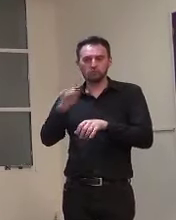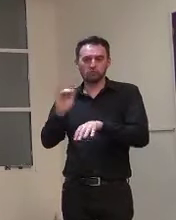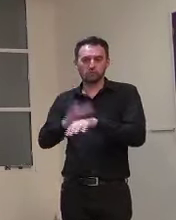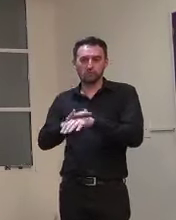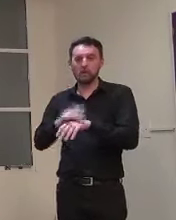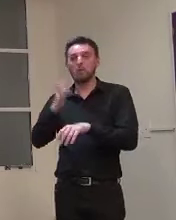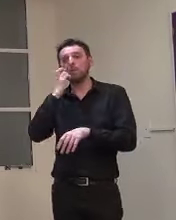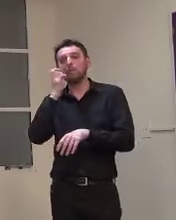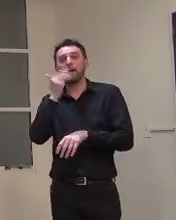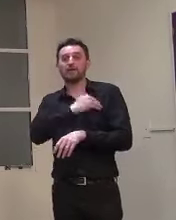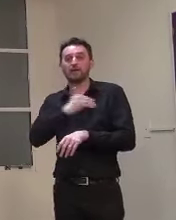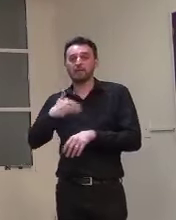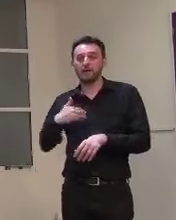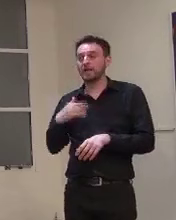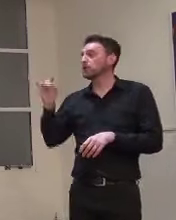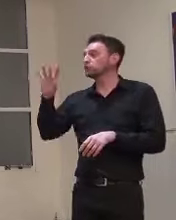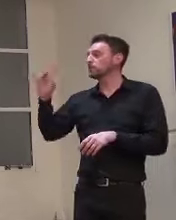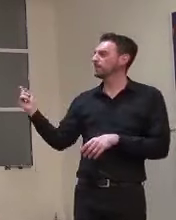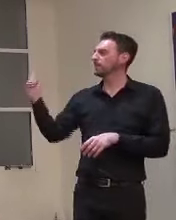viene